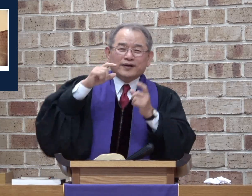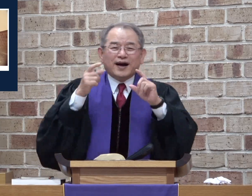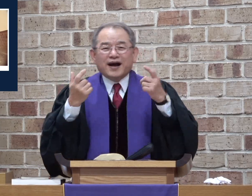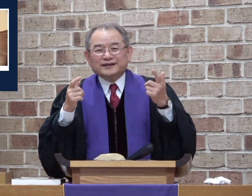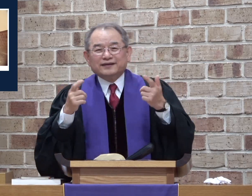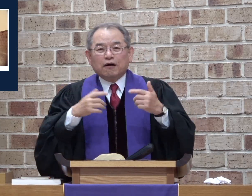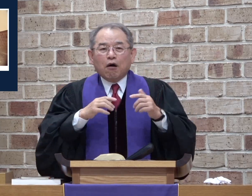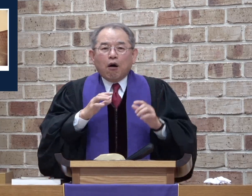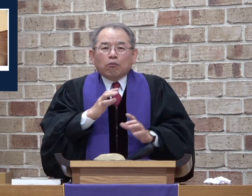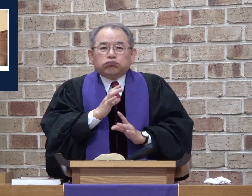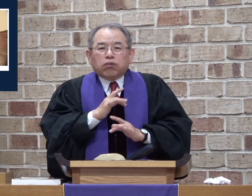학생들이